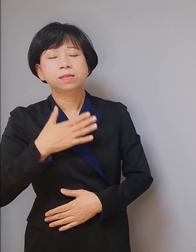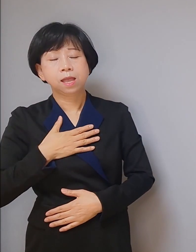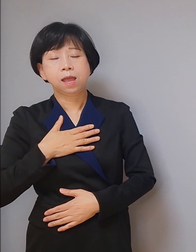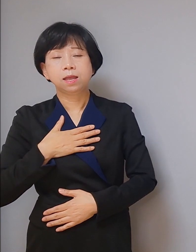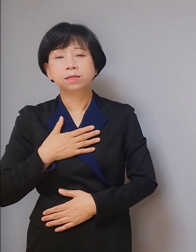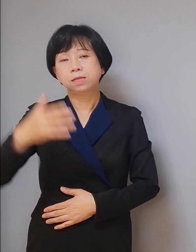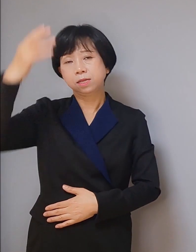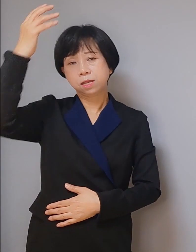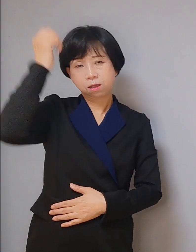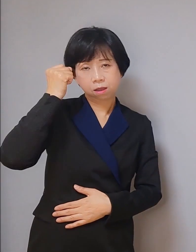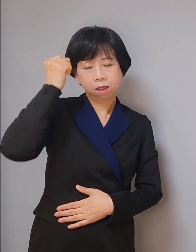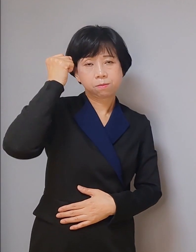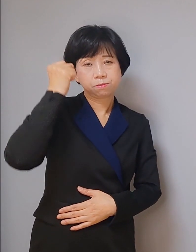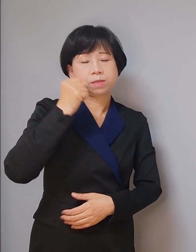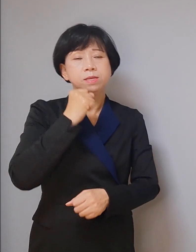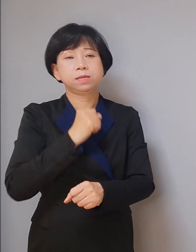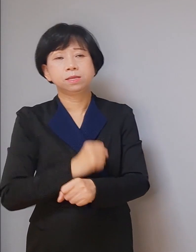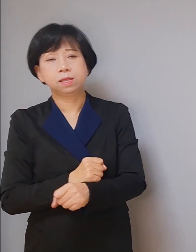가시관 나